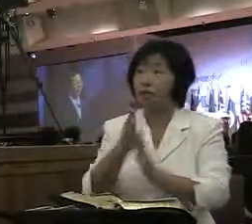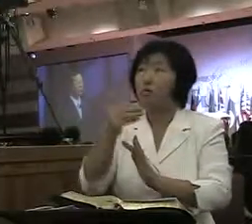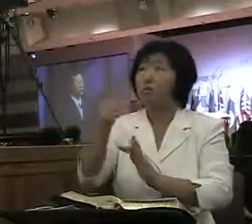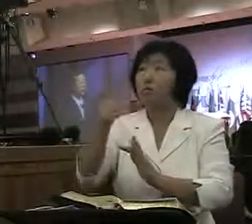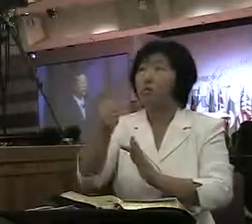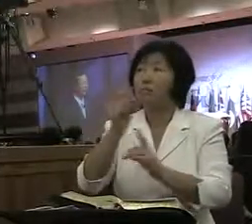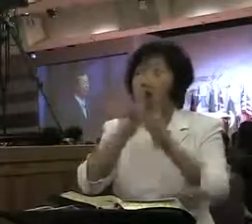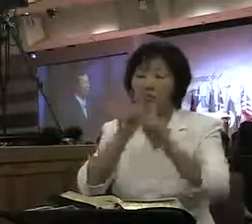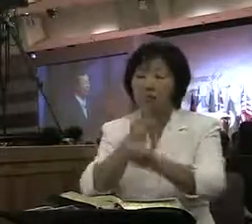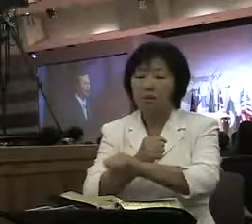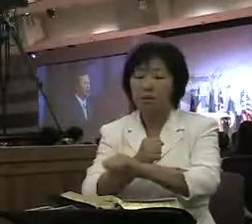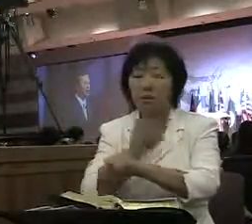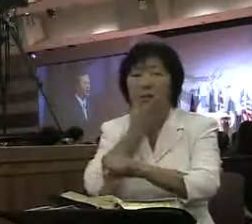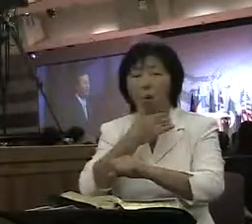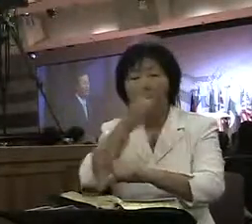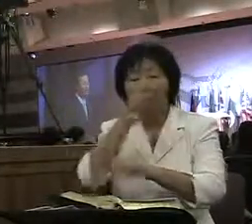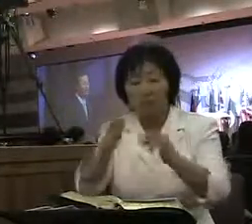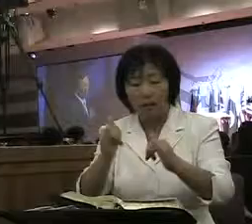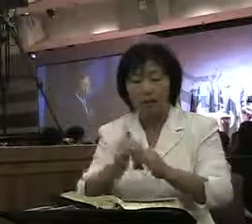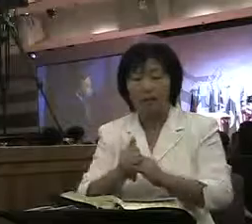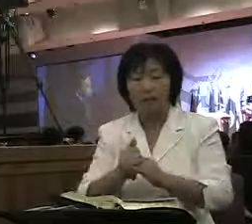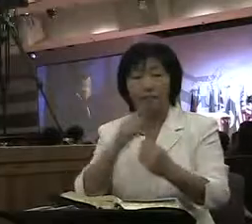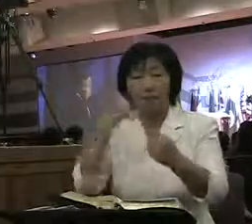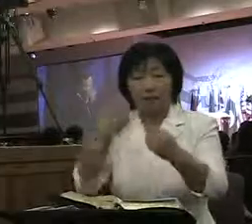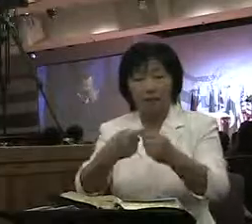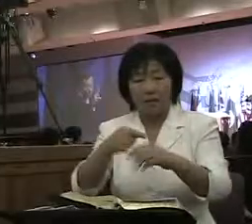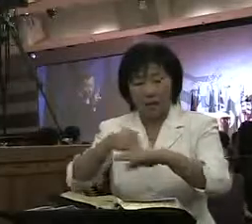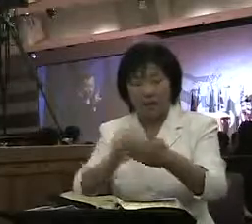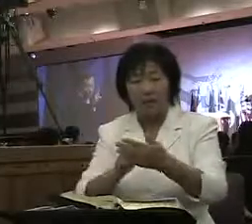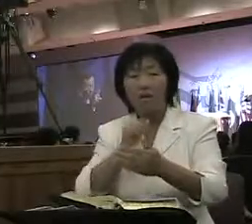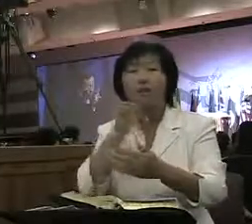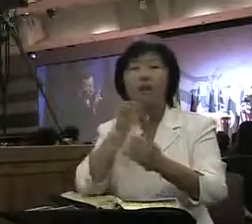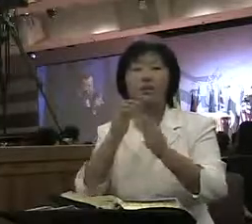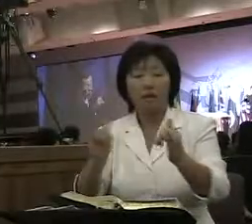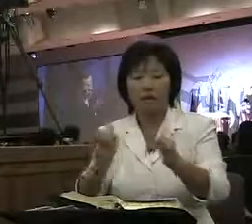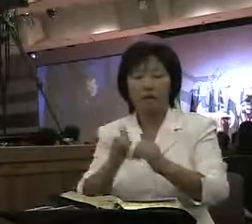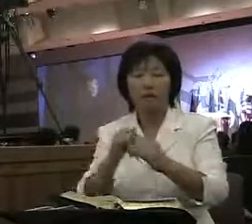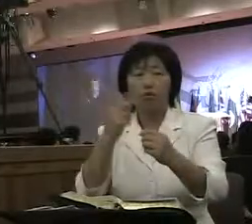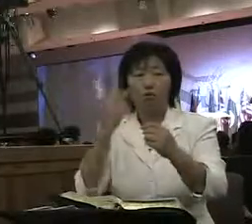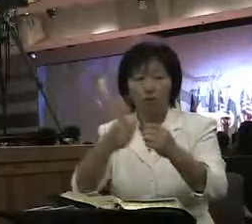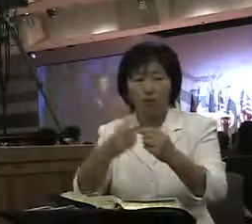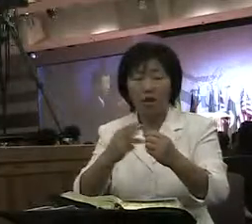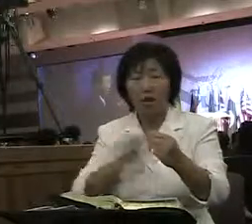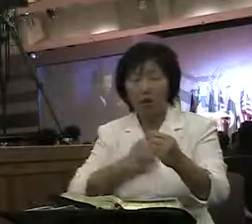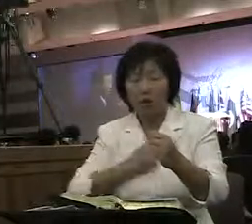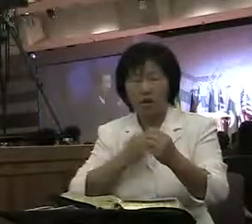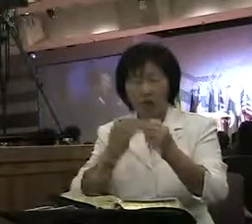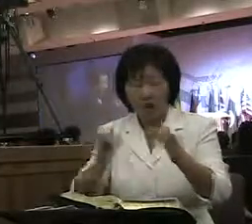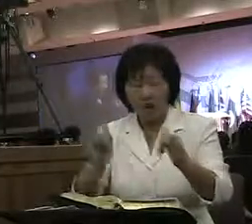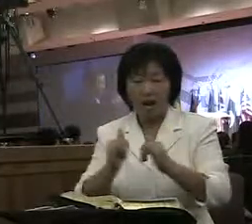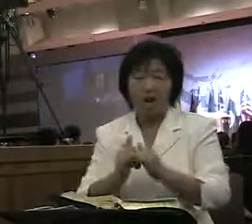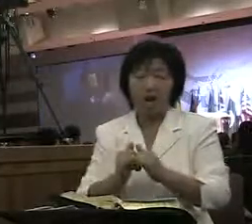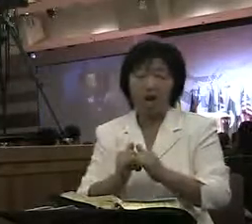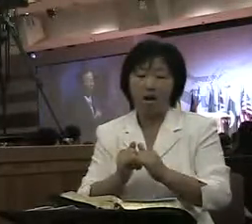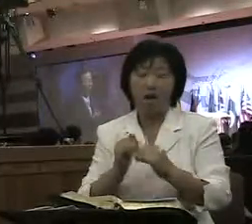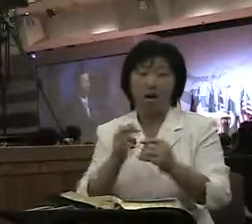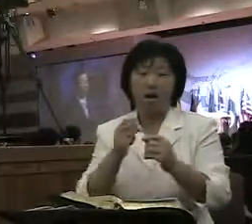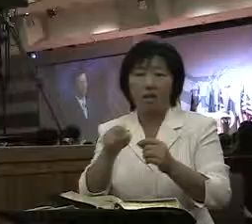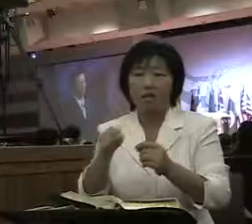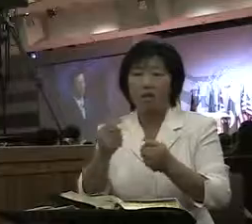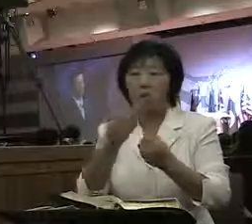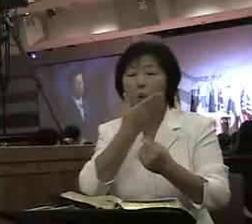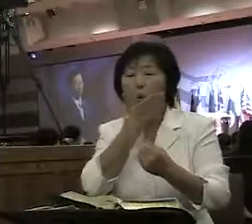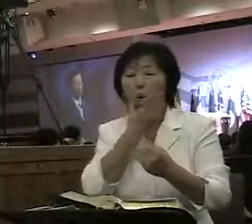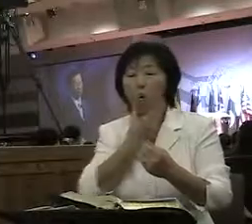예수님께서 말씀하십니다. 복 있는 자는 첫째로 심령이 가난한 자, 둘째로 애통하는 자라고 하십니다. 이게 복이라고